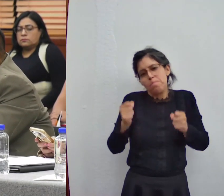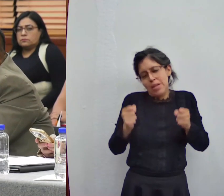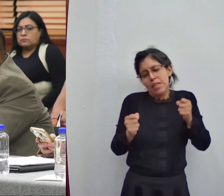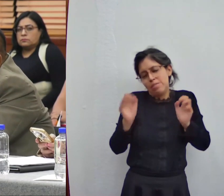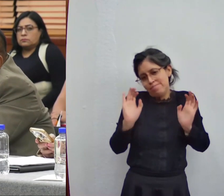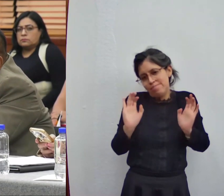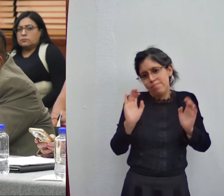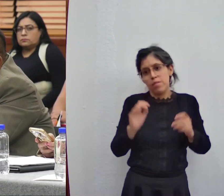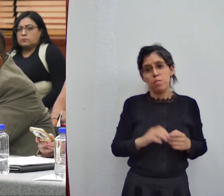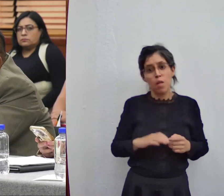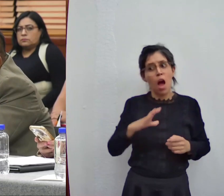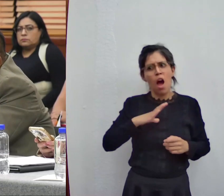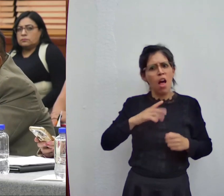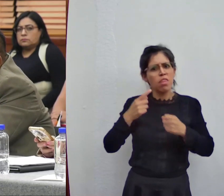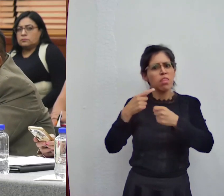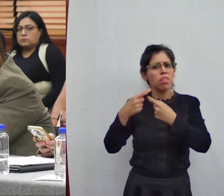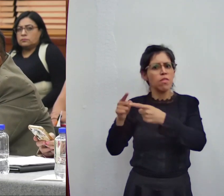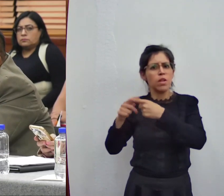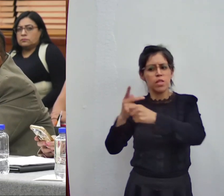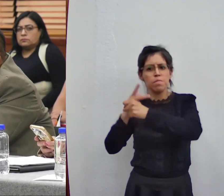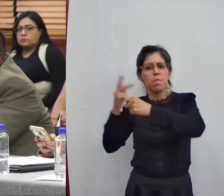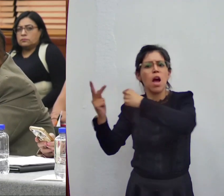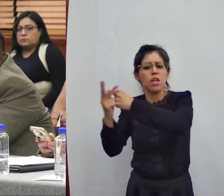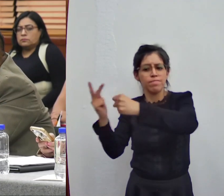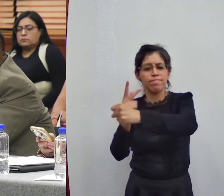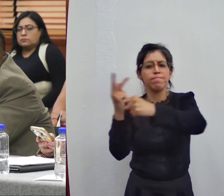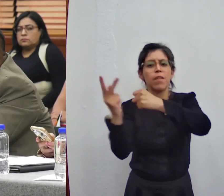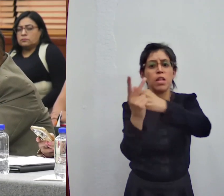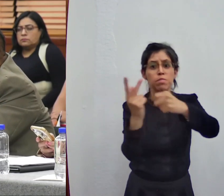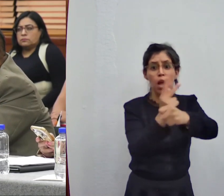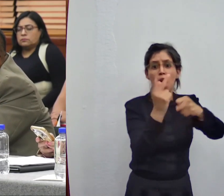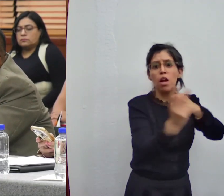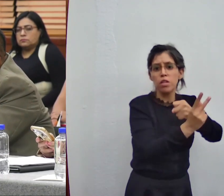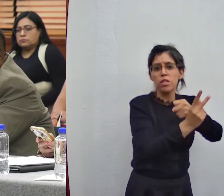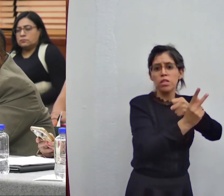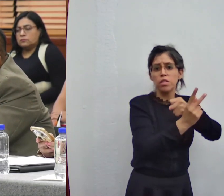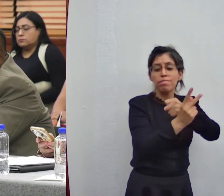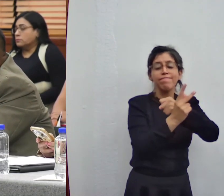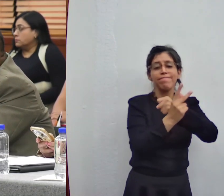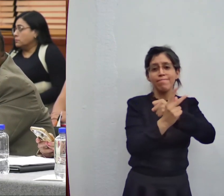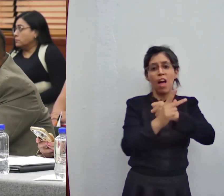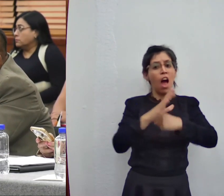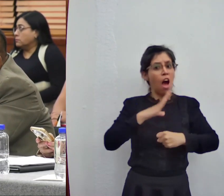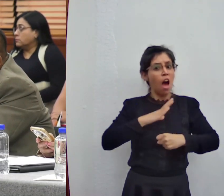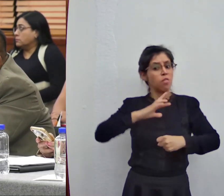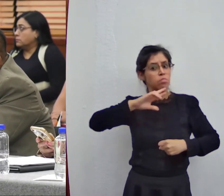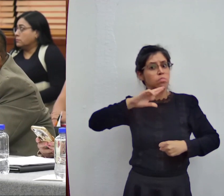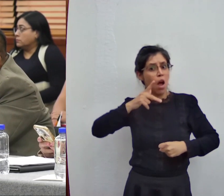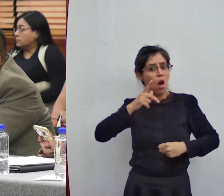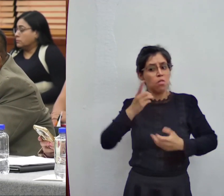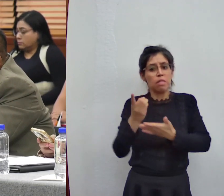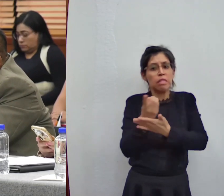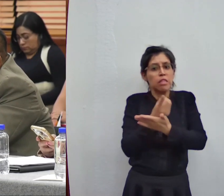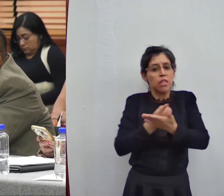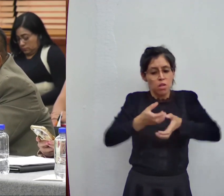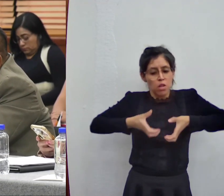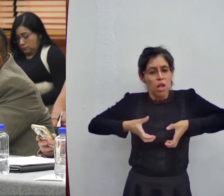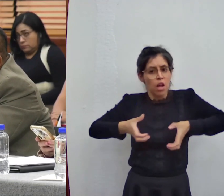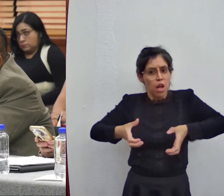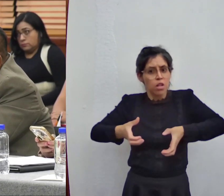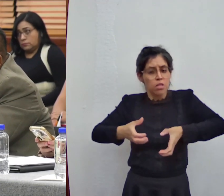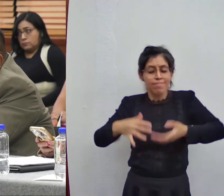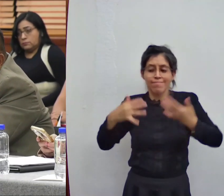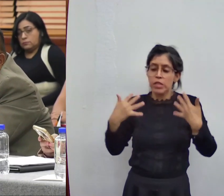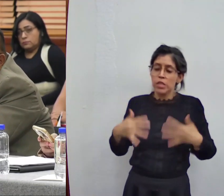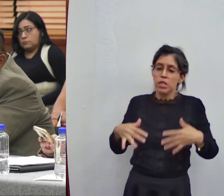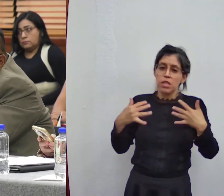cómo otros países tienen un servicio al respecto y que han dado buenos resultados. Si trabajamos